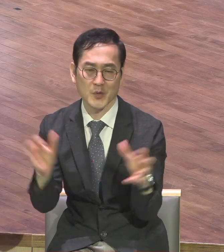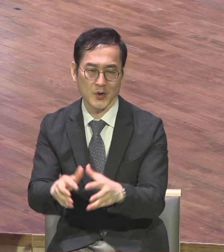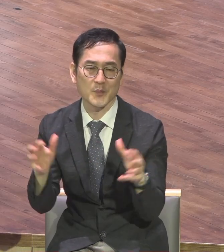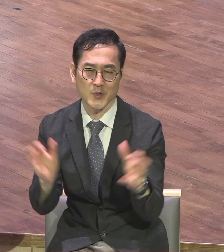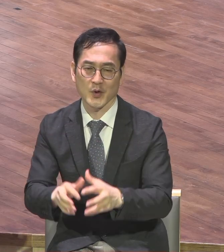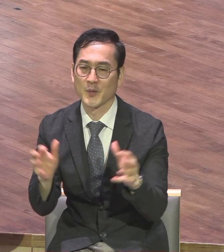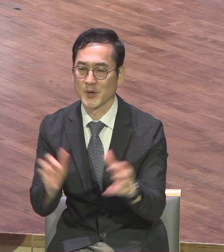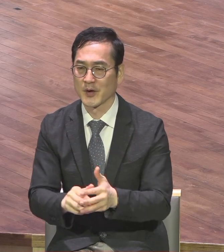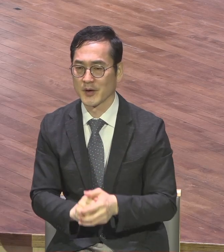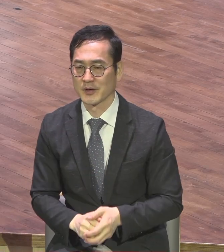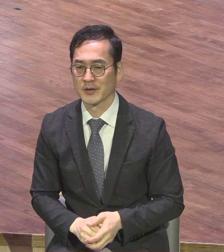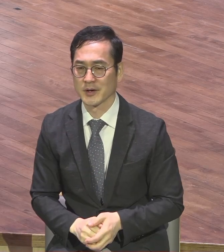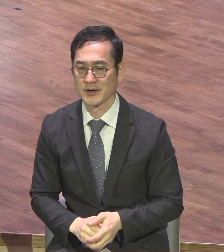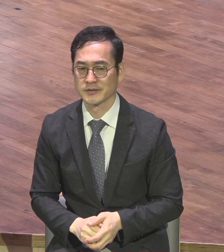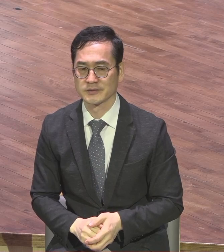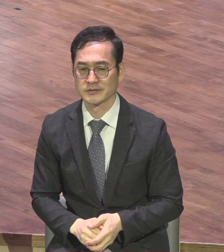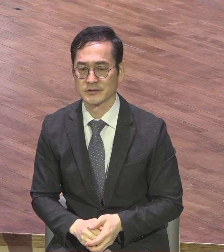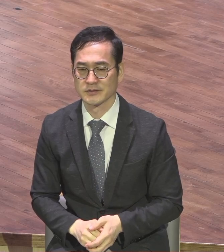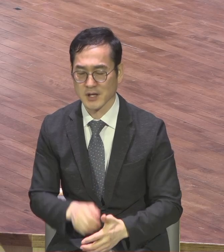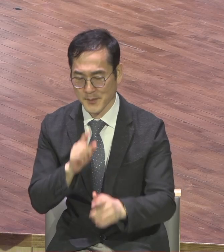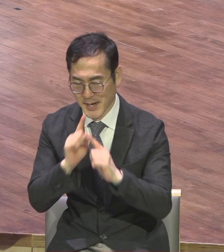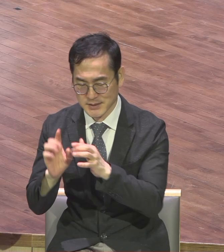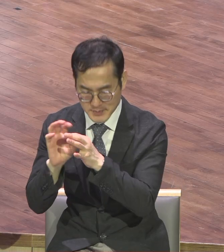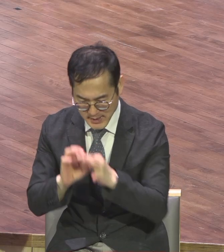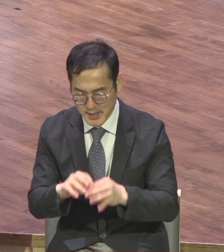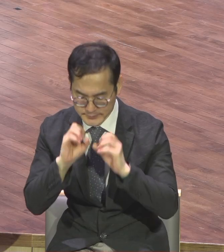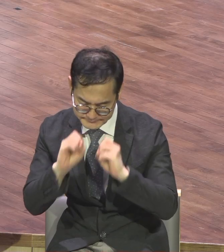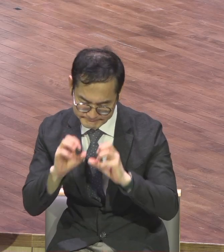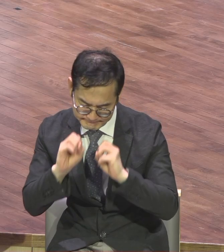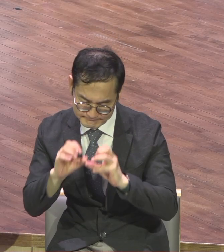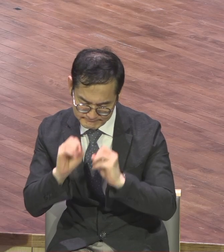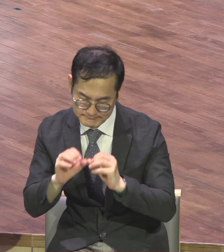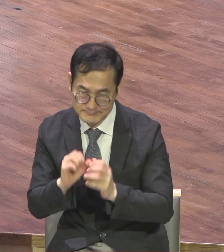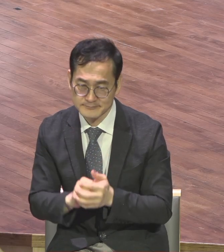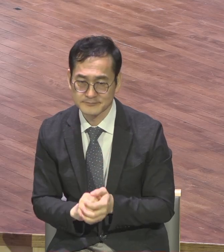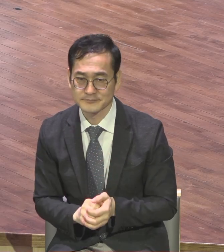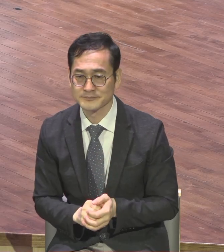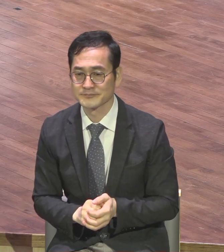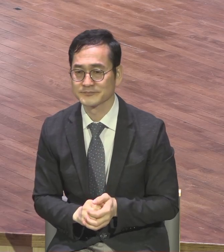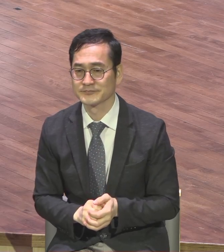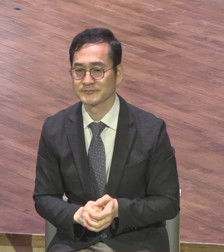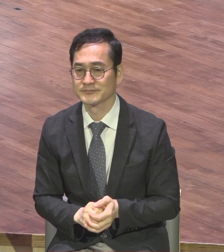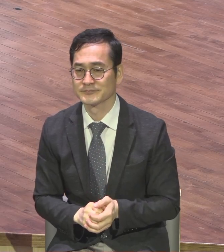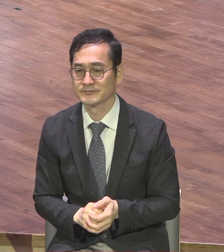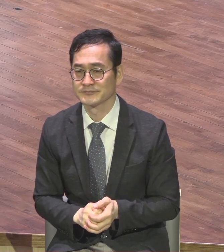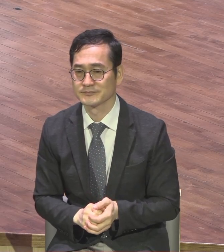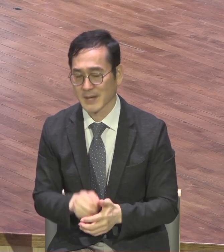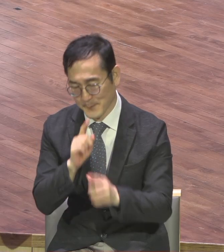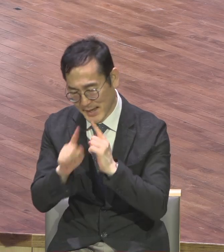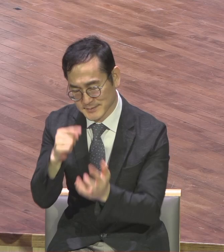장소에서 정확하게 말씀 운동하는 겁니다. 하나님 말씀 가지고